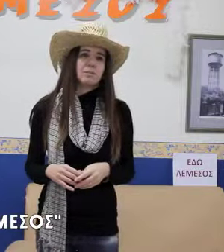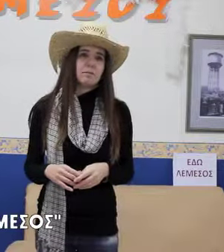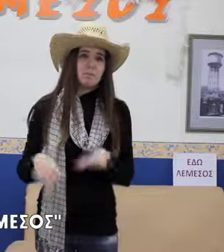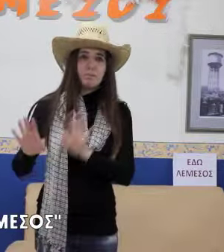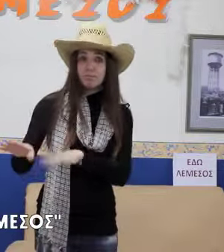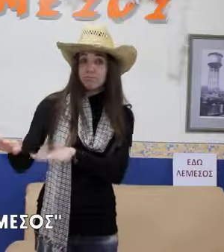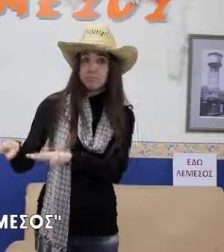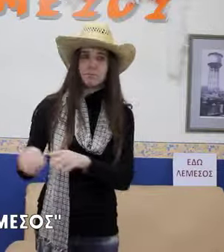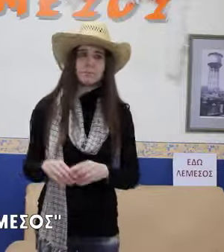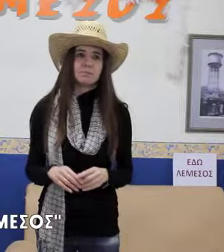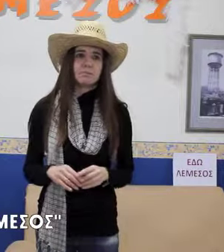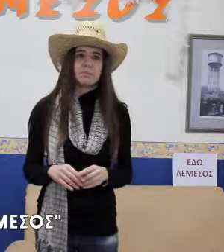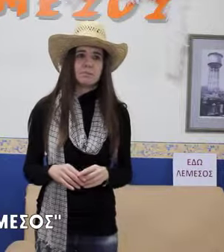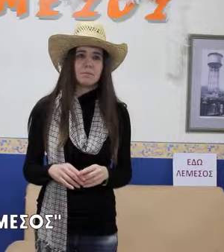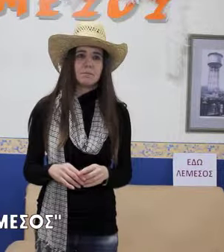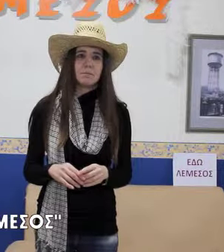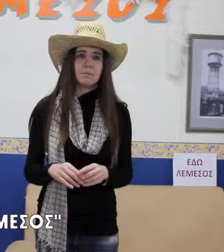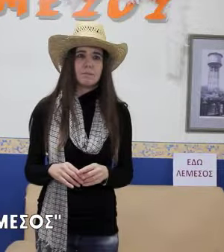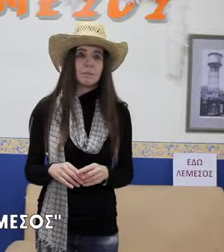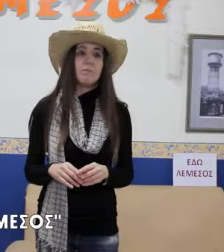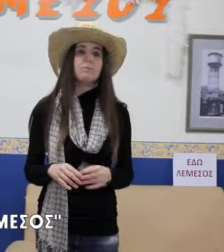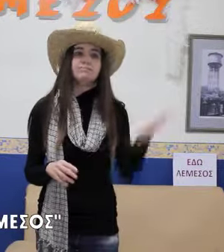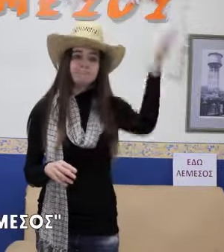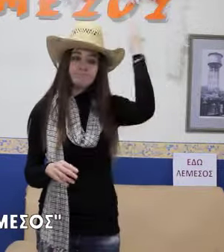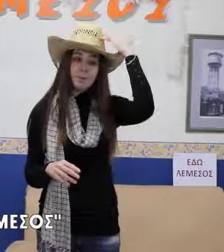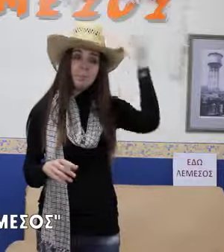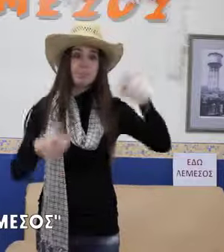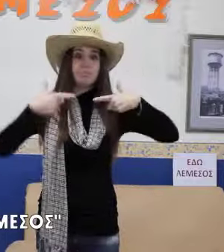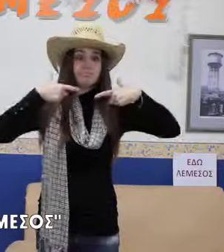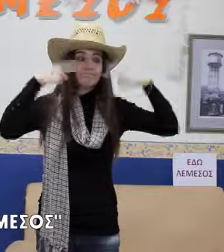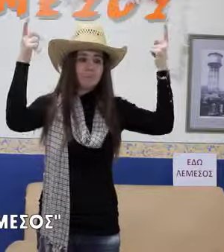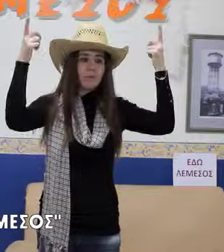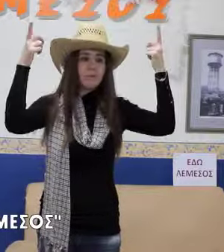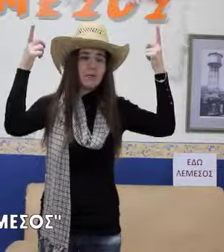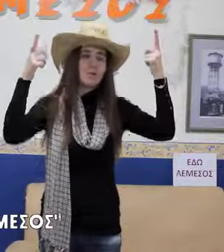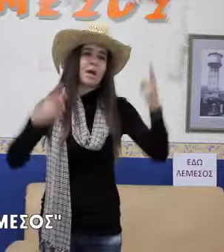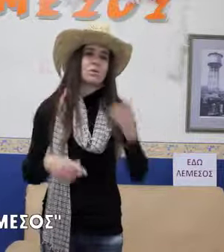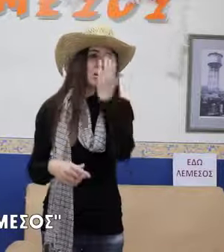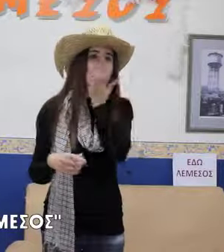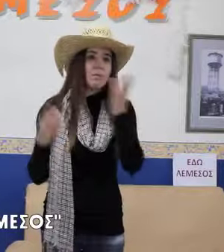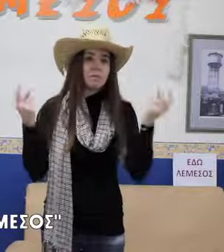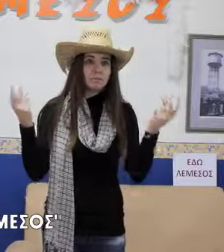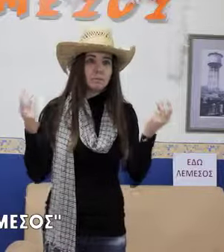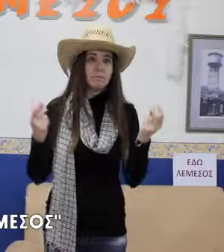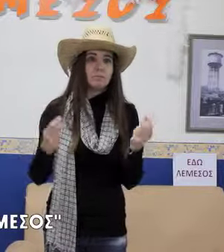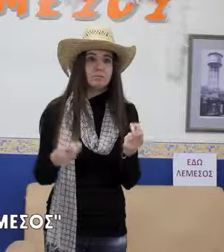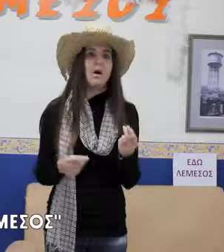Παρέλαση με επικεφαλής το βασιλιά του καρναβαλιού Μνημόνιο τον Μέγα